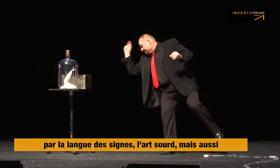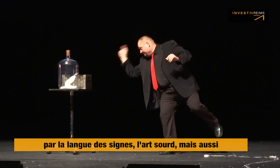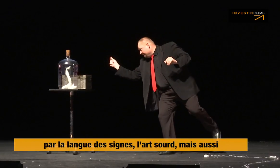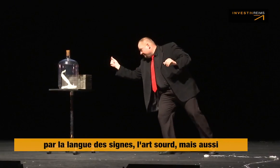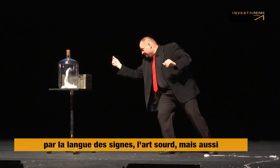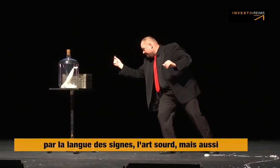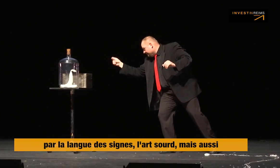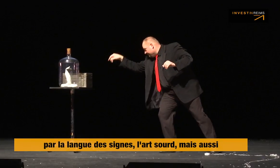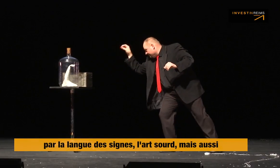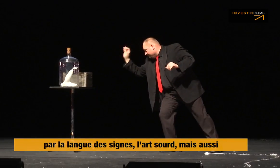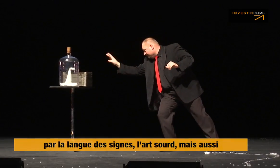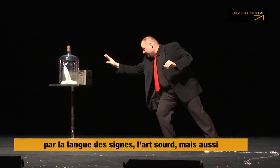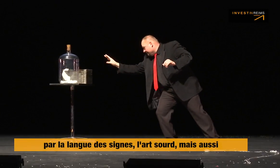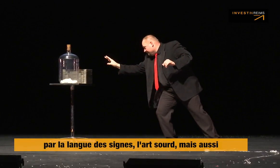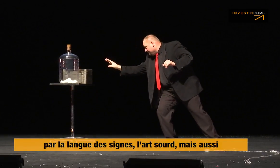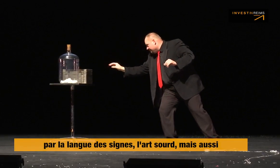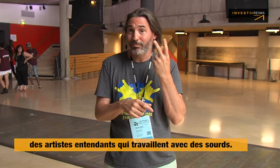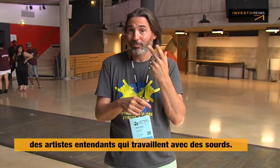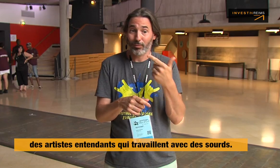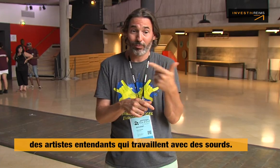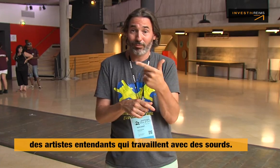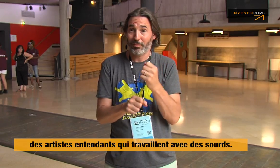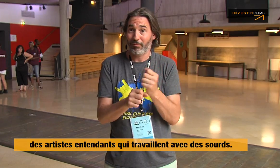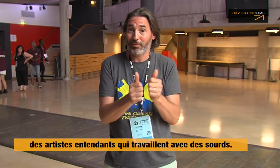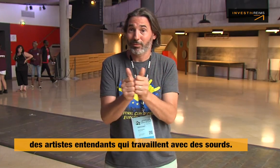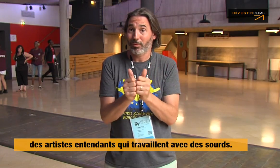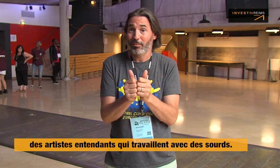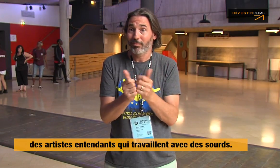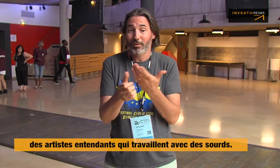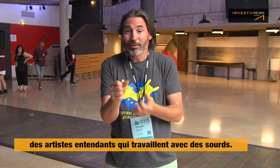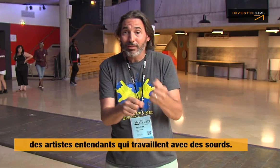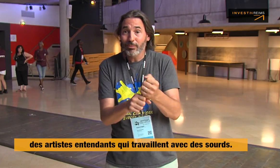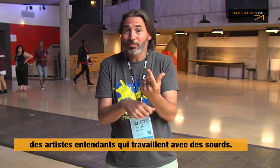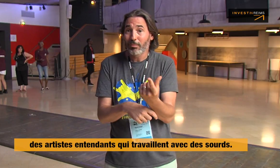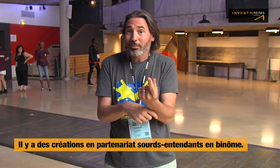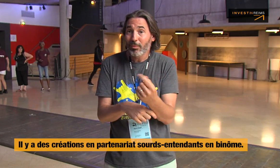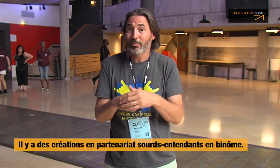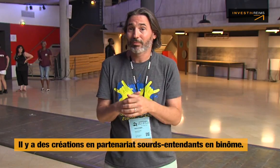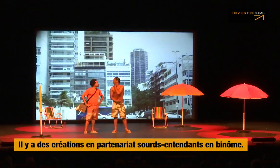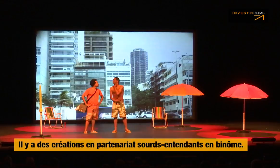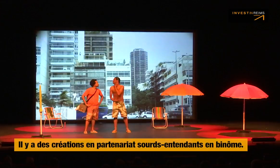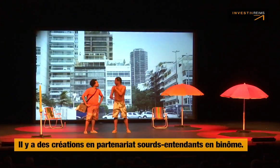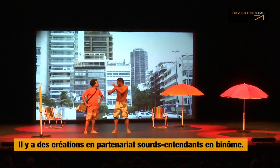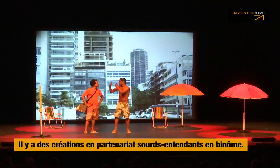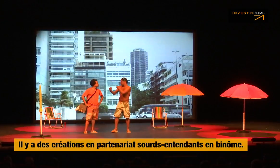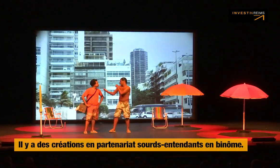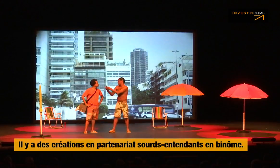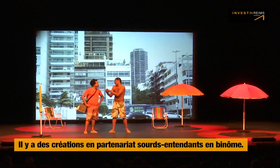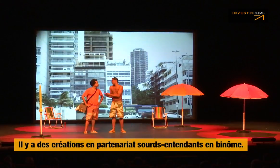par la langue des signes. L'art sourd, mais aussi des artistes entendants qui travaillent avec des sourds. Il y des créations en partenariat, sourds, entendants,